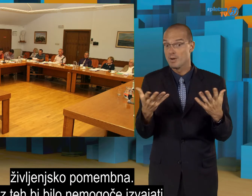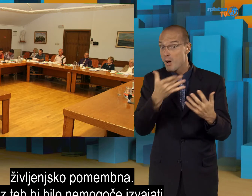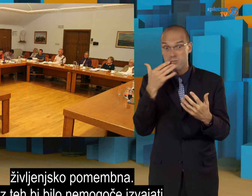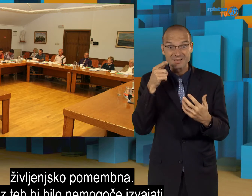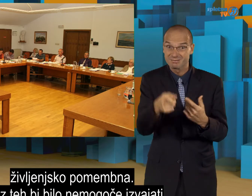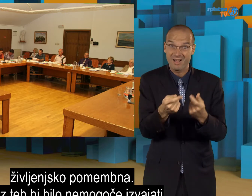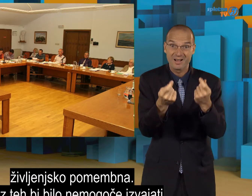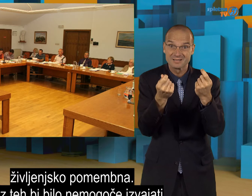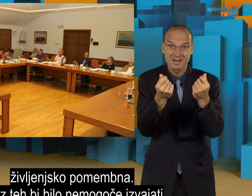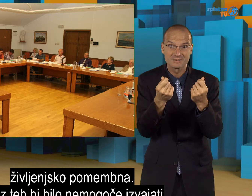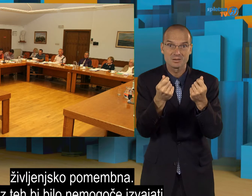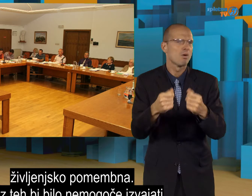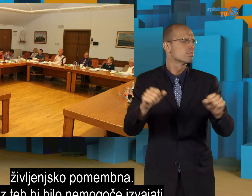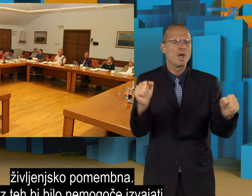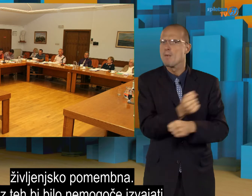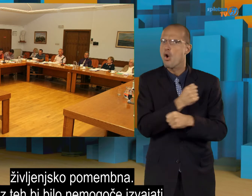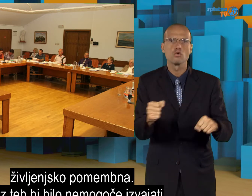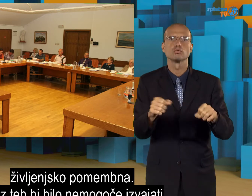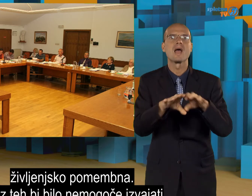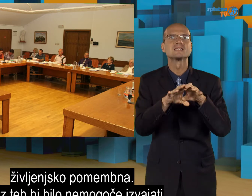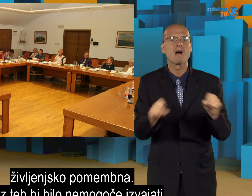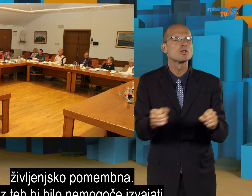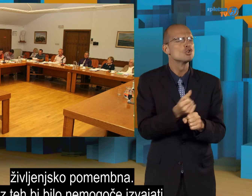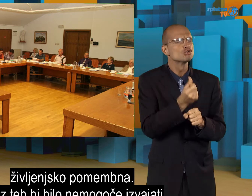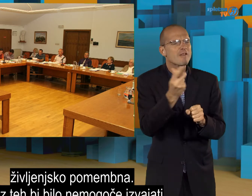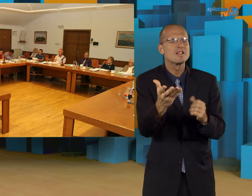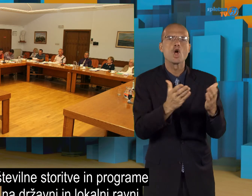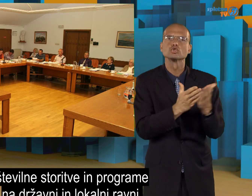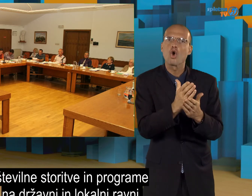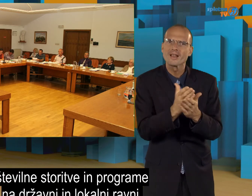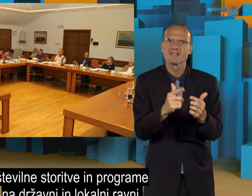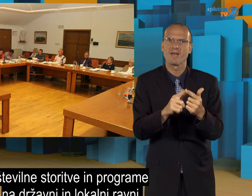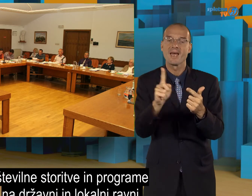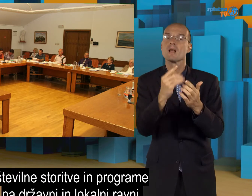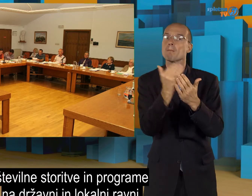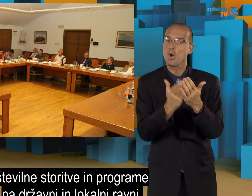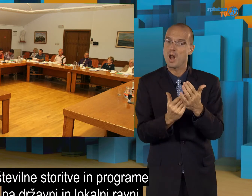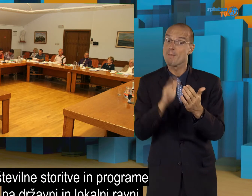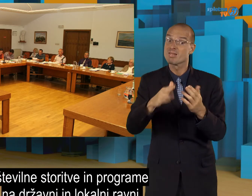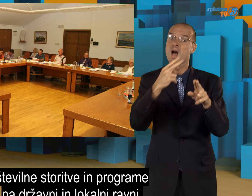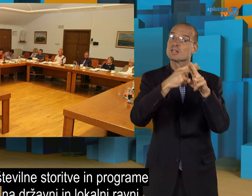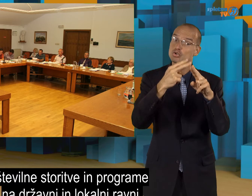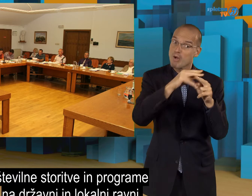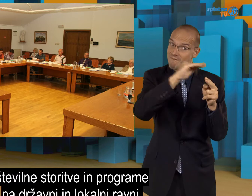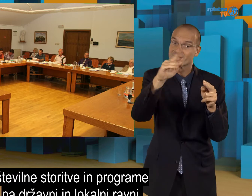Brez teh bi bilo nemogoče izvajati številne storitve in programe na državni in lokalni ravni.